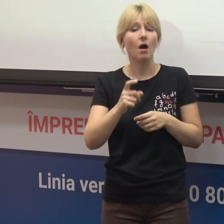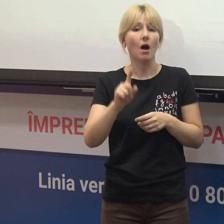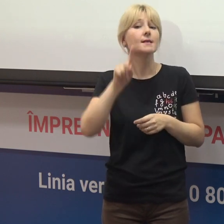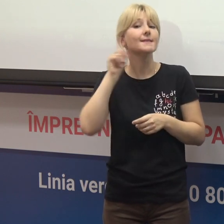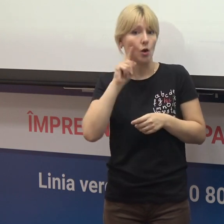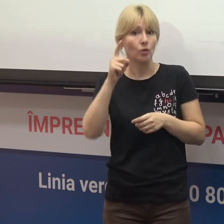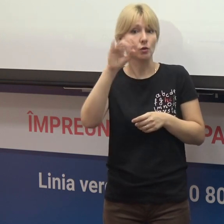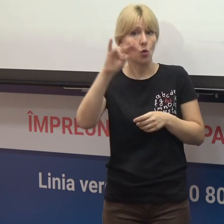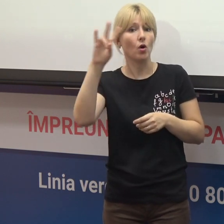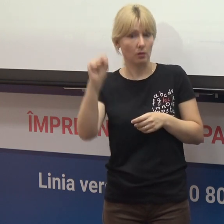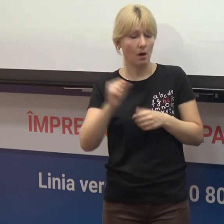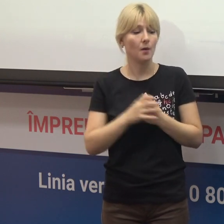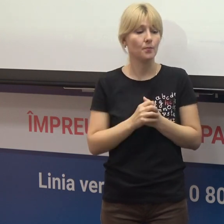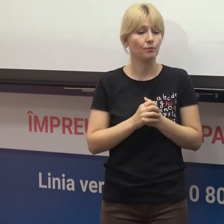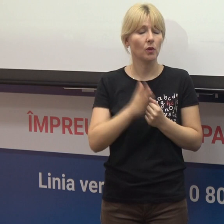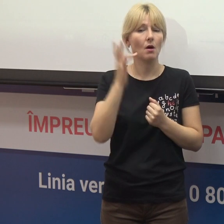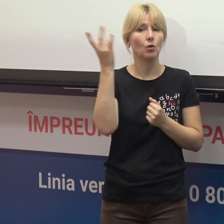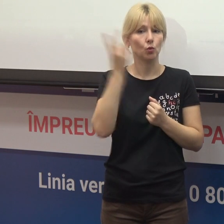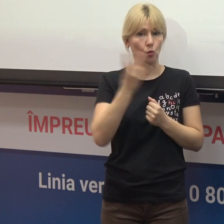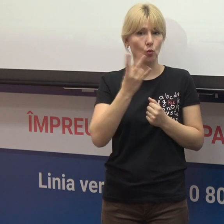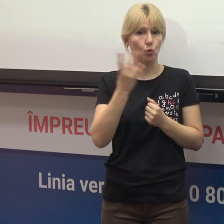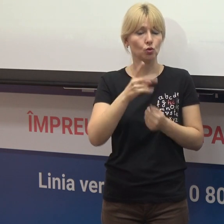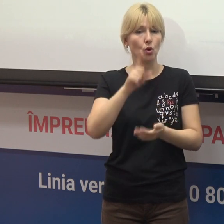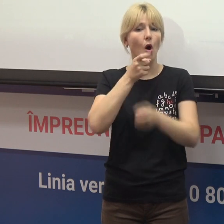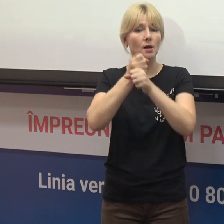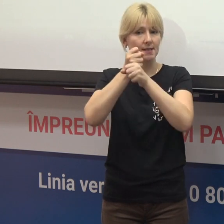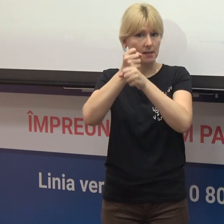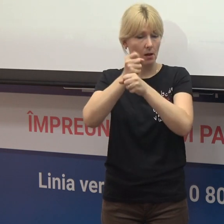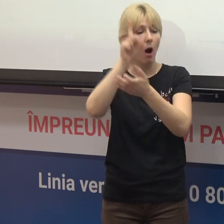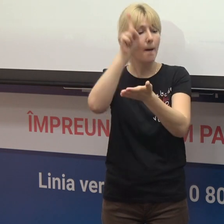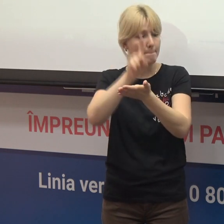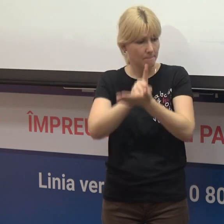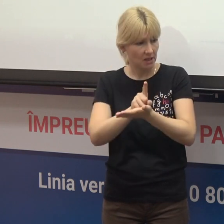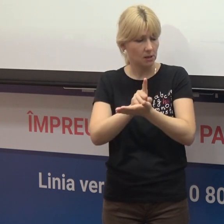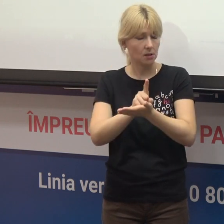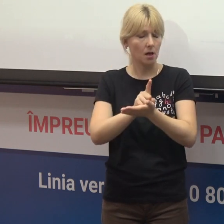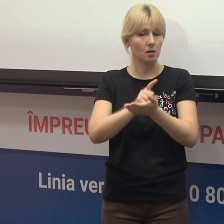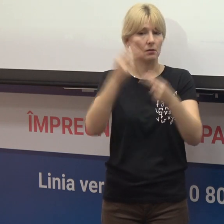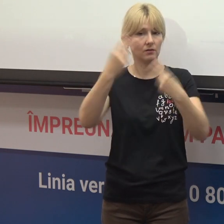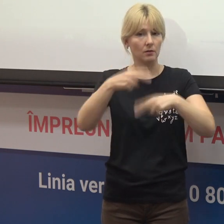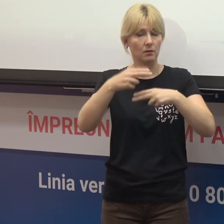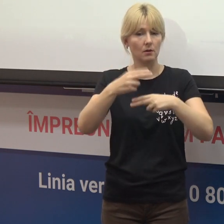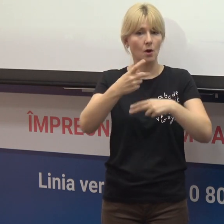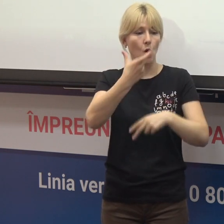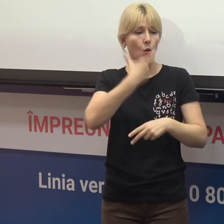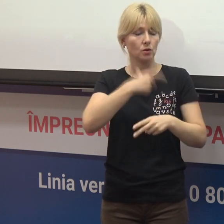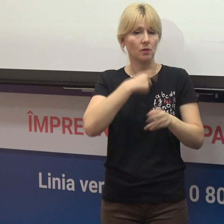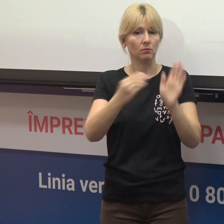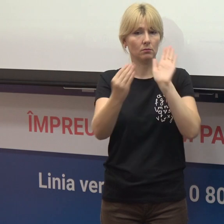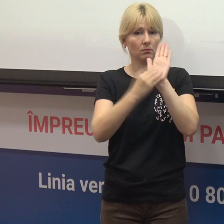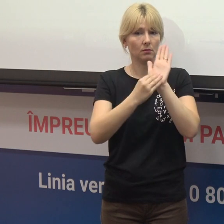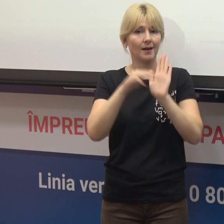zona verde vor fi obligate la trecerea frontierei de stat să aibă asupra sa un